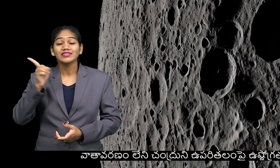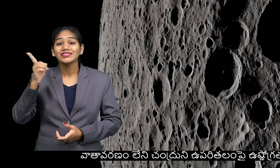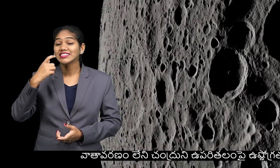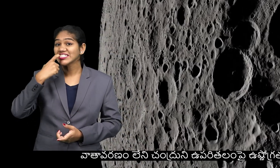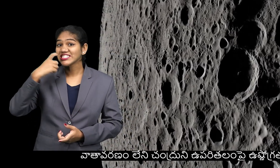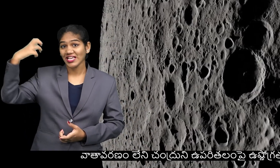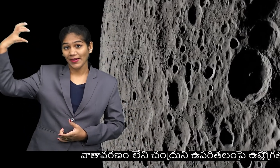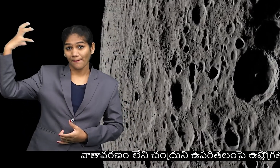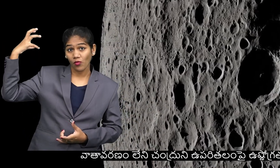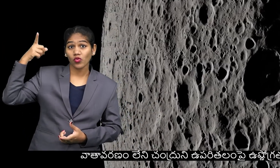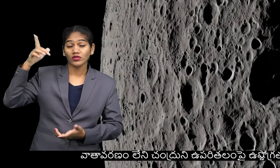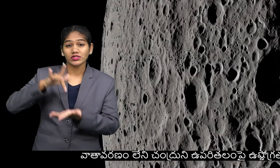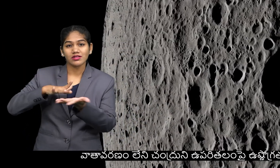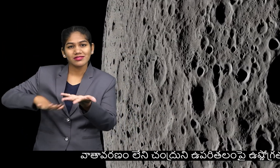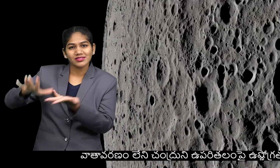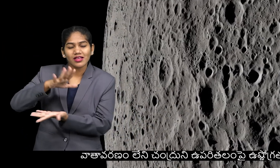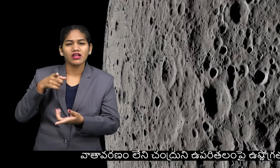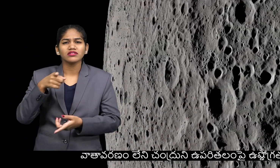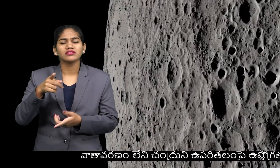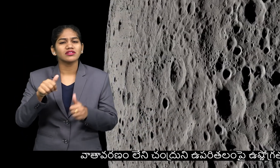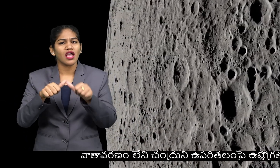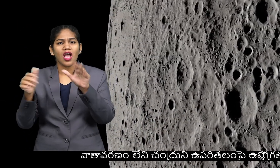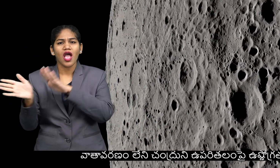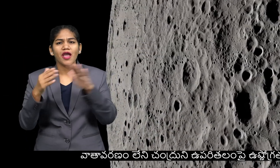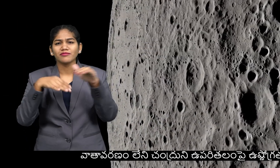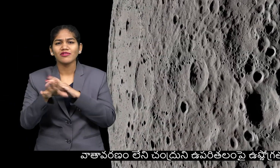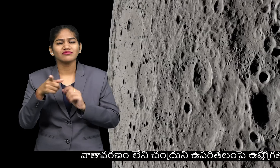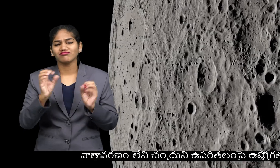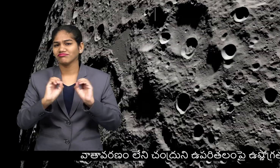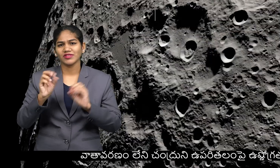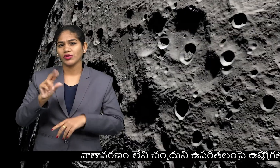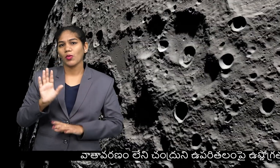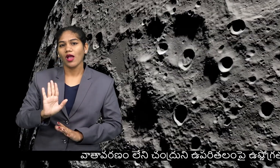వాతావరణం లేని చంద్రుని ఉపరితలంపై ఉష్ణోగ్రత